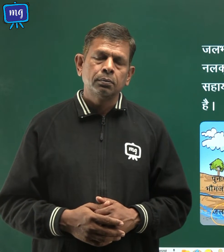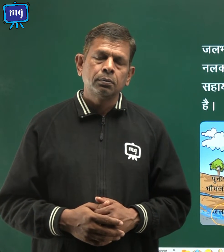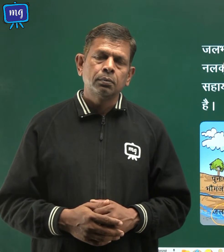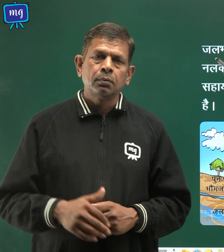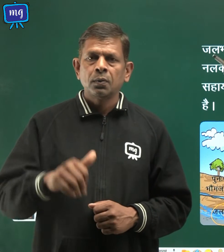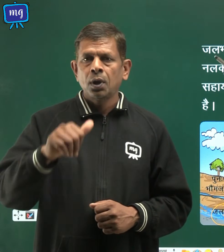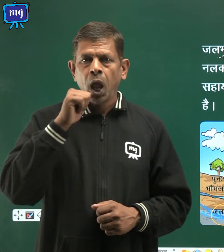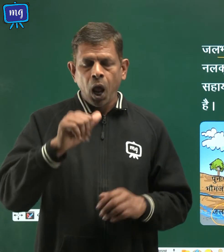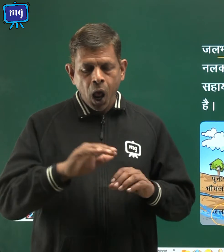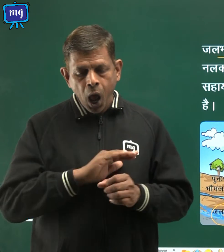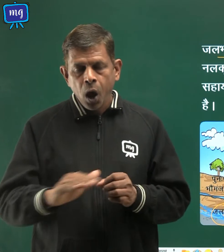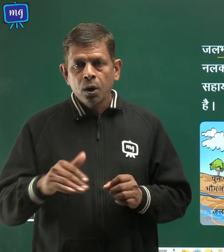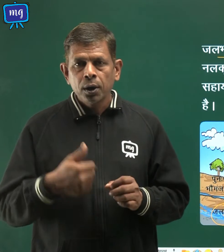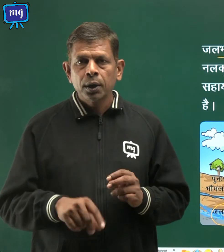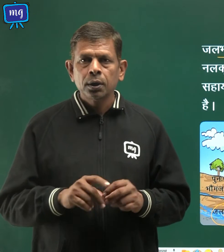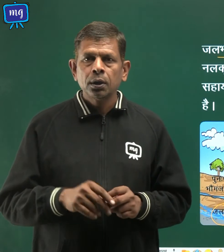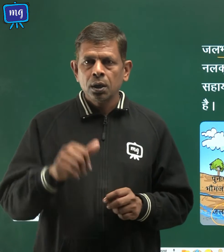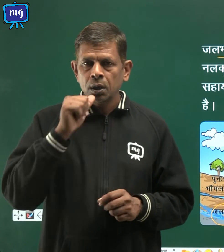जलभरों के जल को